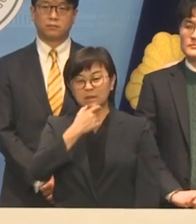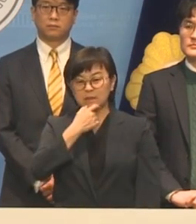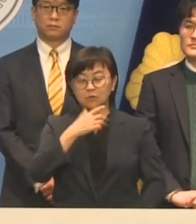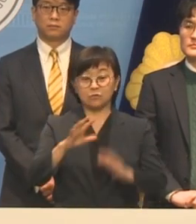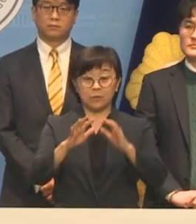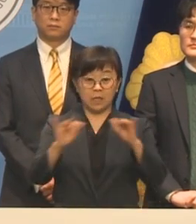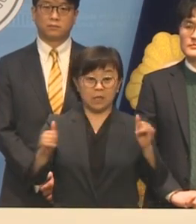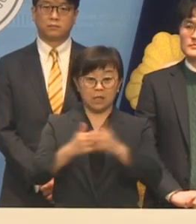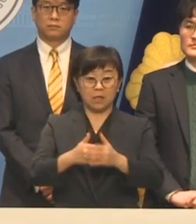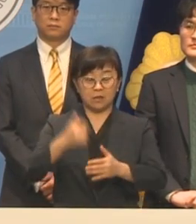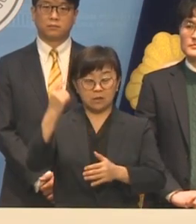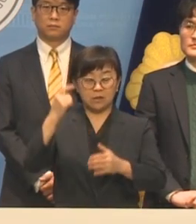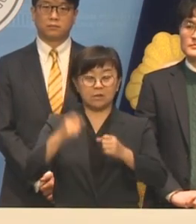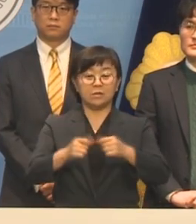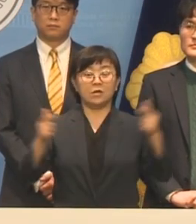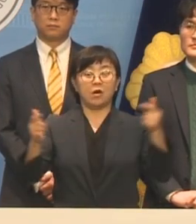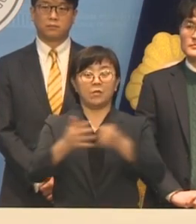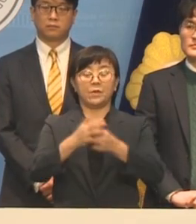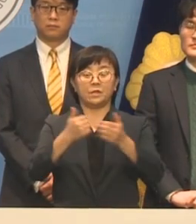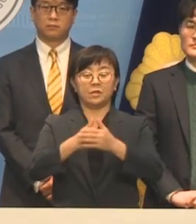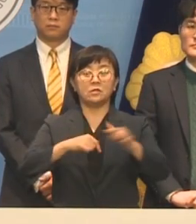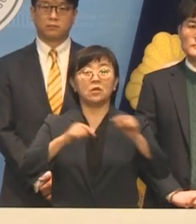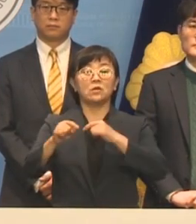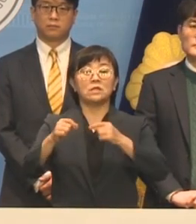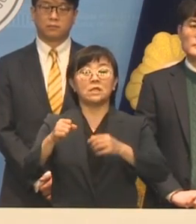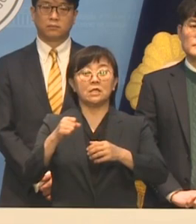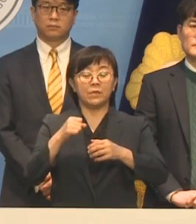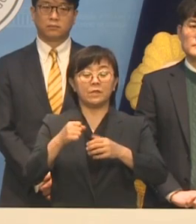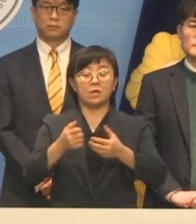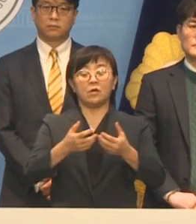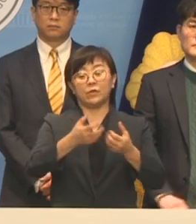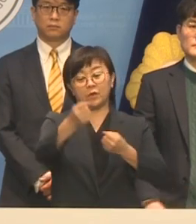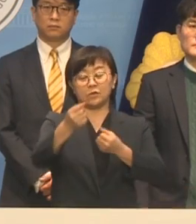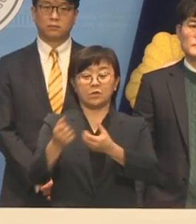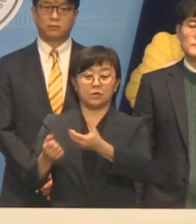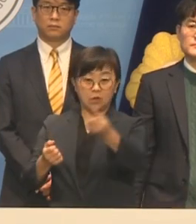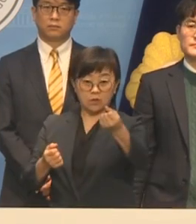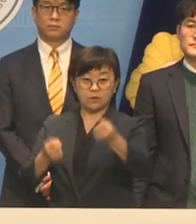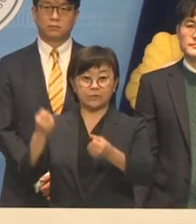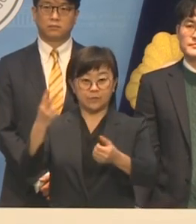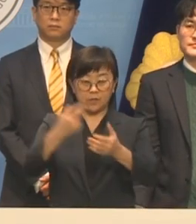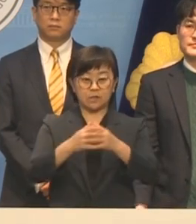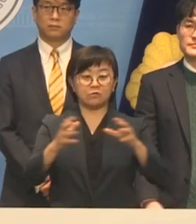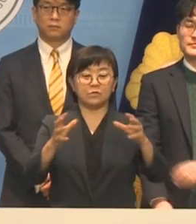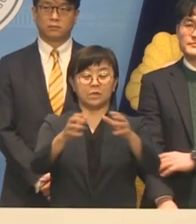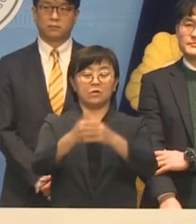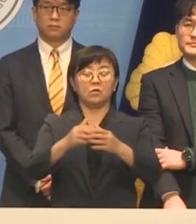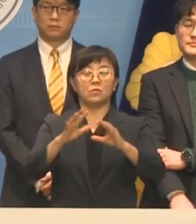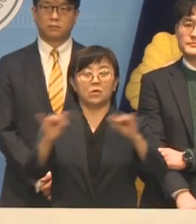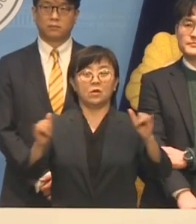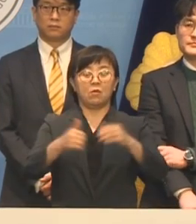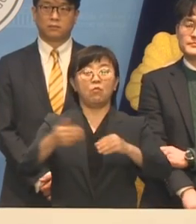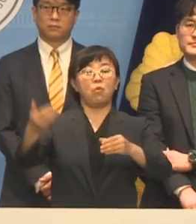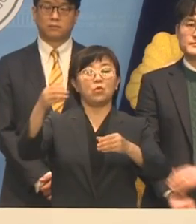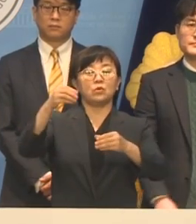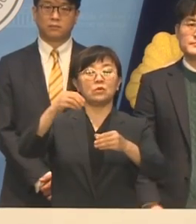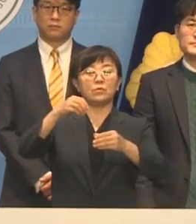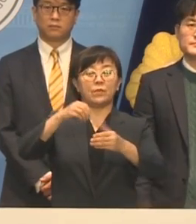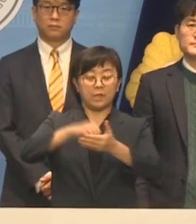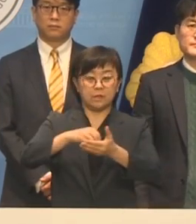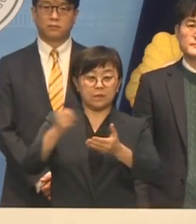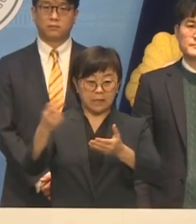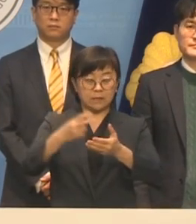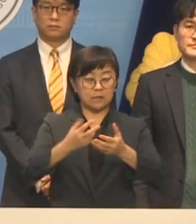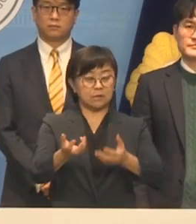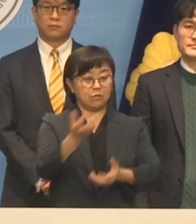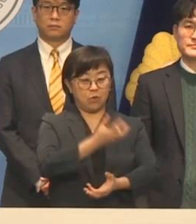늘어나면 그들의 영합하는 정치 세력이 거대 양당에서 떨어져 나오고 다시 이 국민들을 포섭해서 거대 양당 체제로